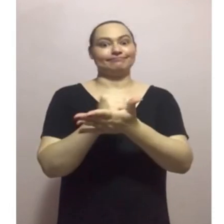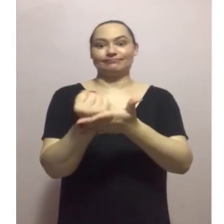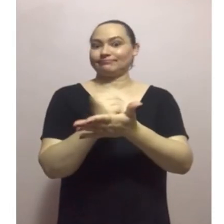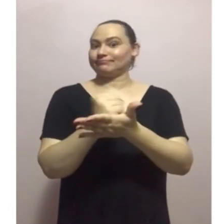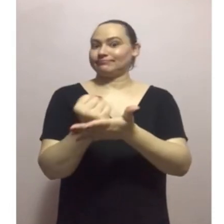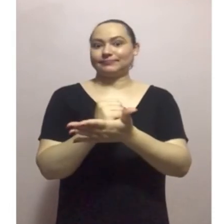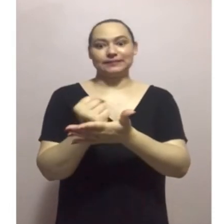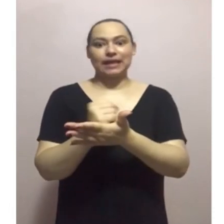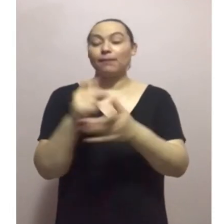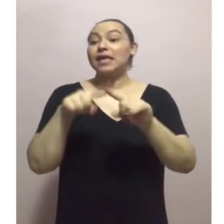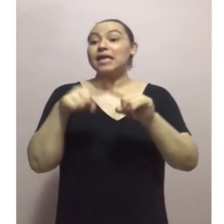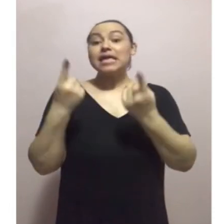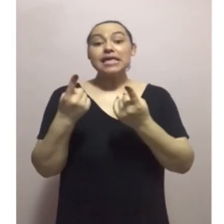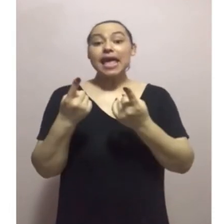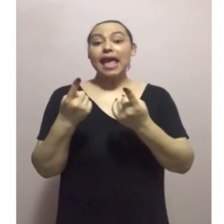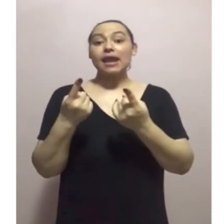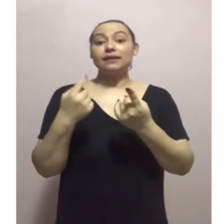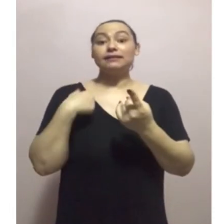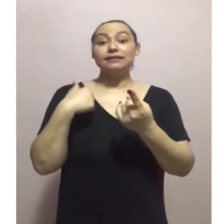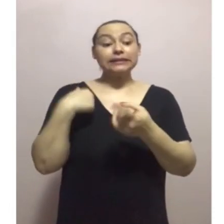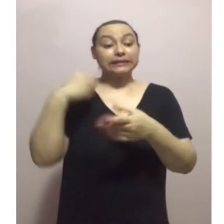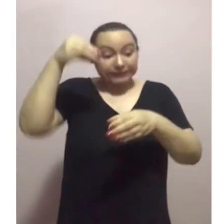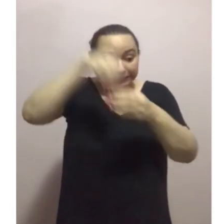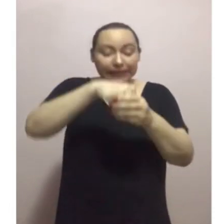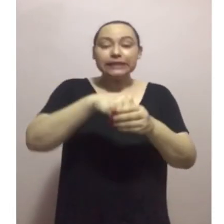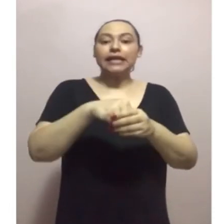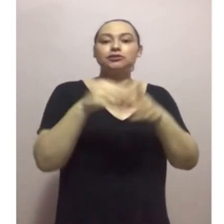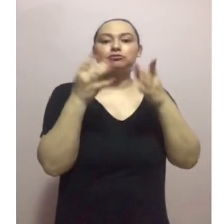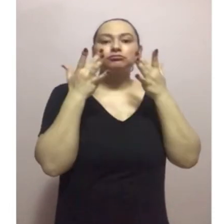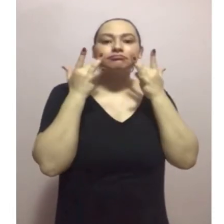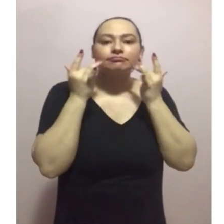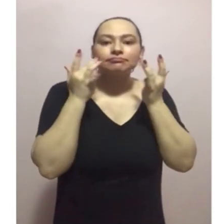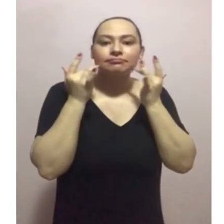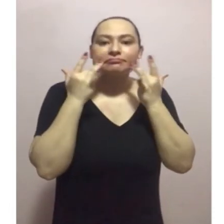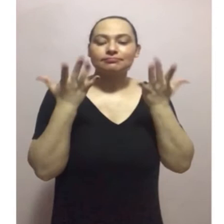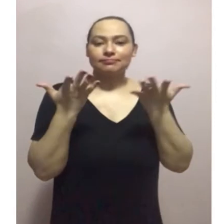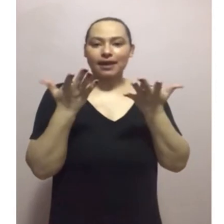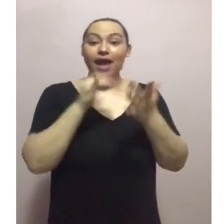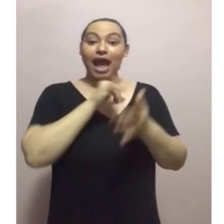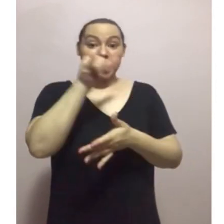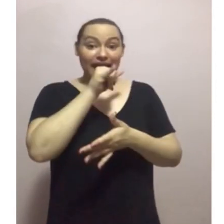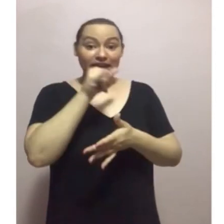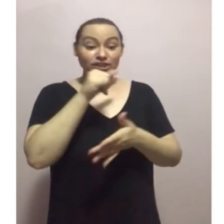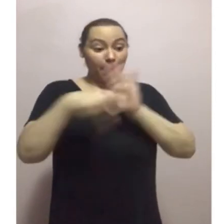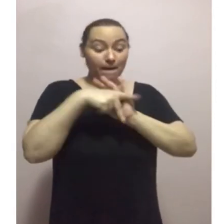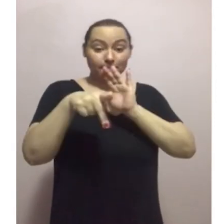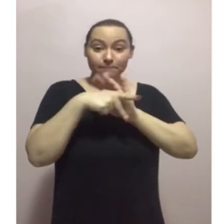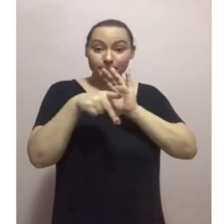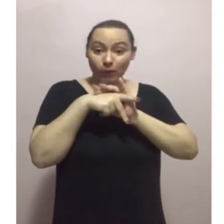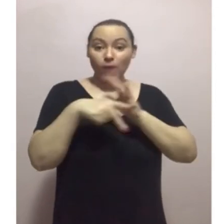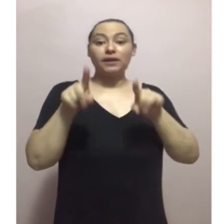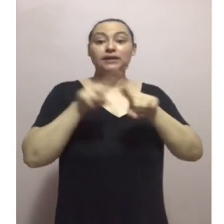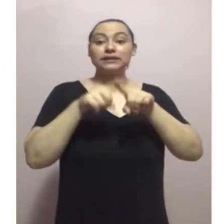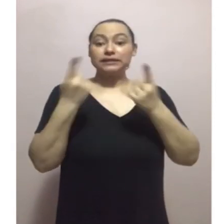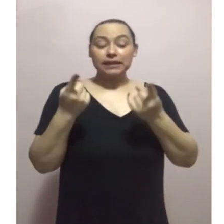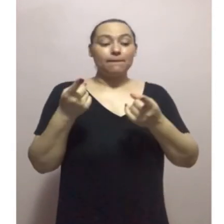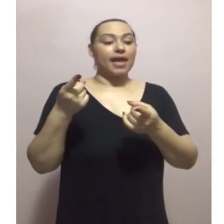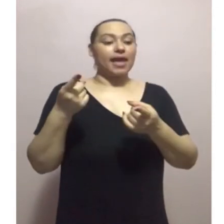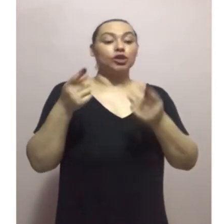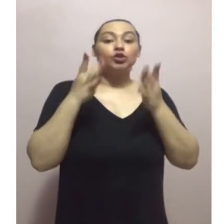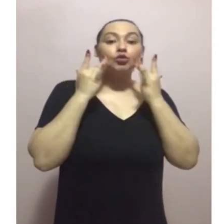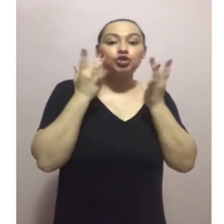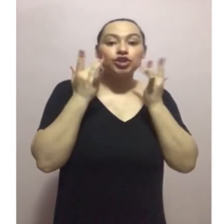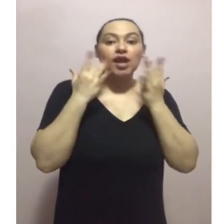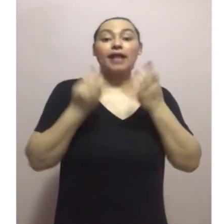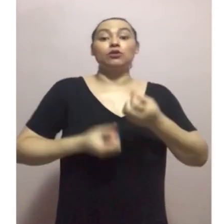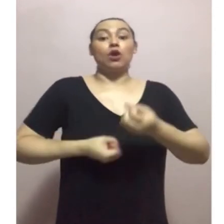isso tudo, ela não abre mão da estética do teatro, da narrativa teatral e da poesia. É